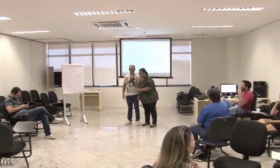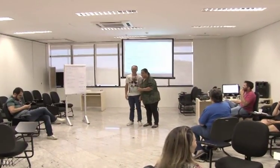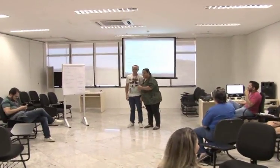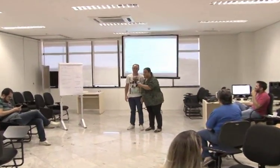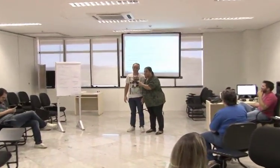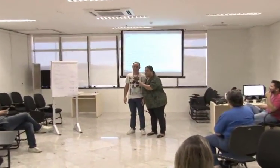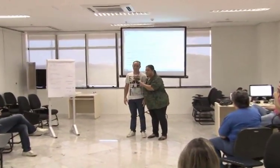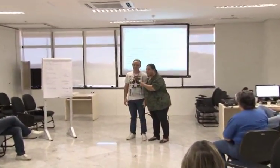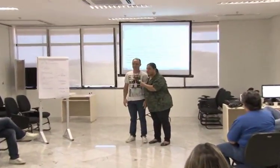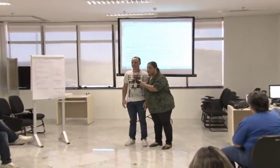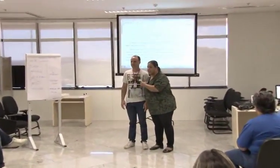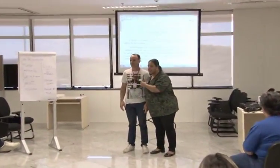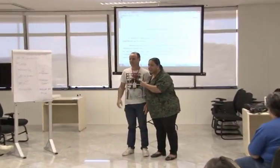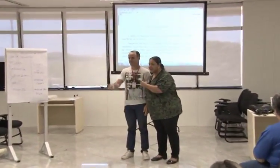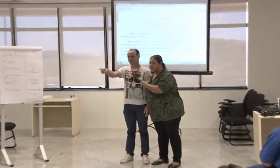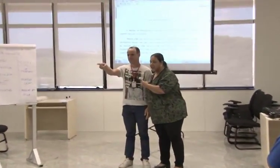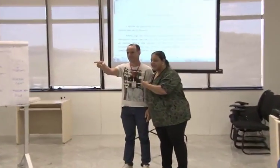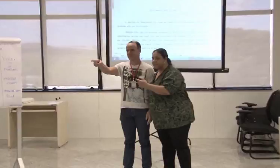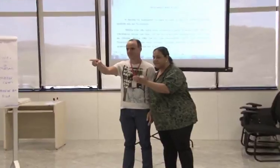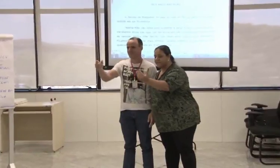Quem é que vai dar voz para ele?